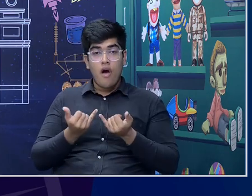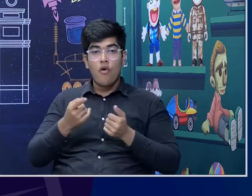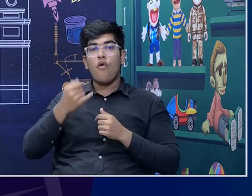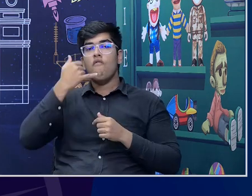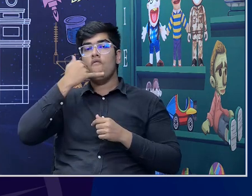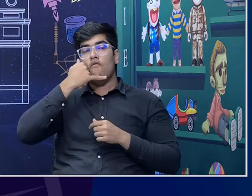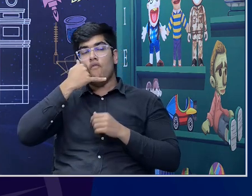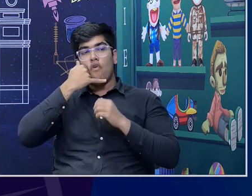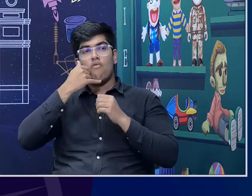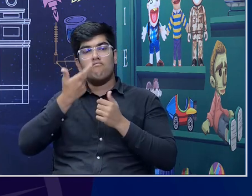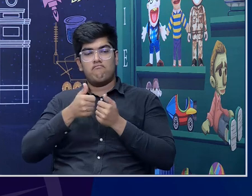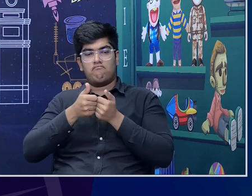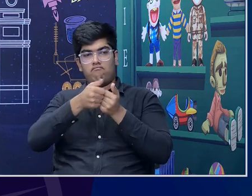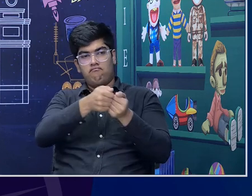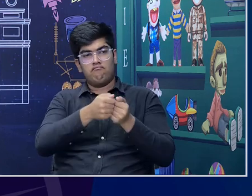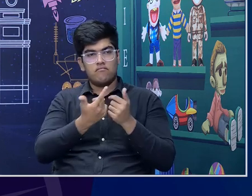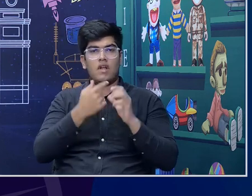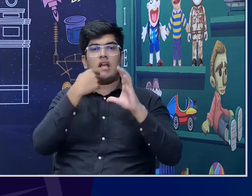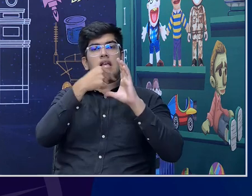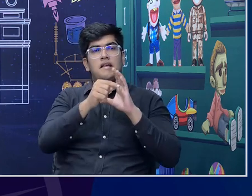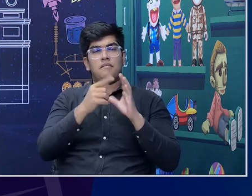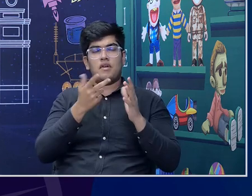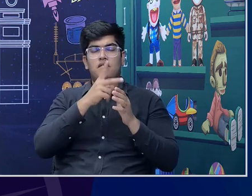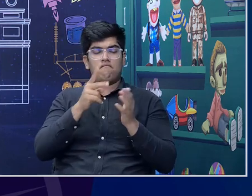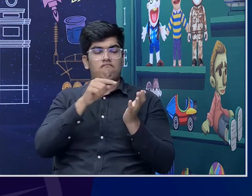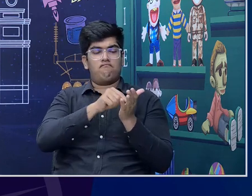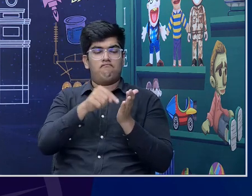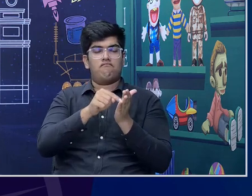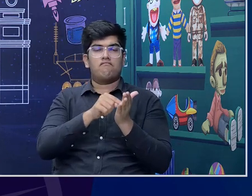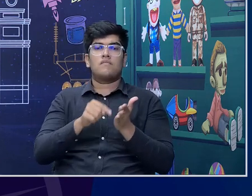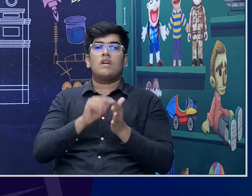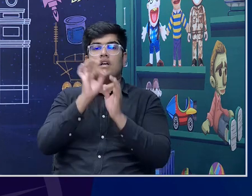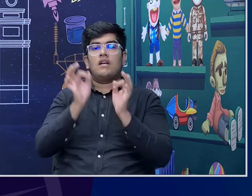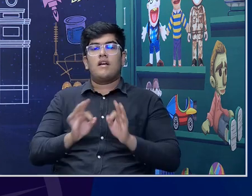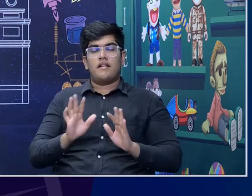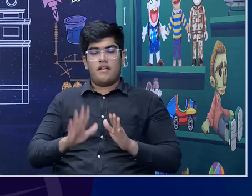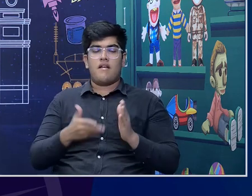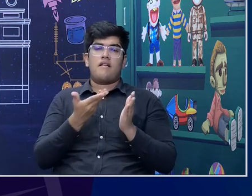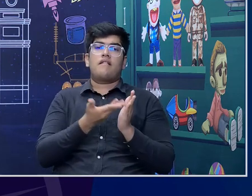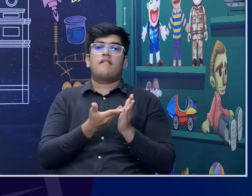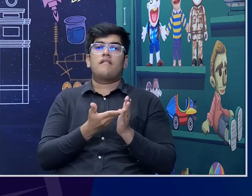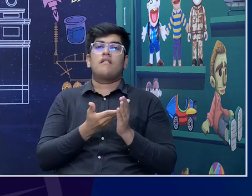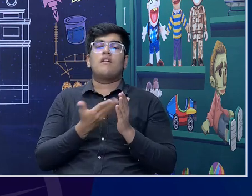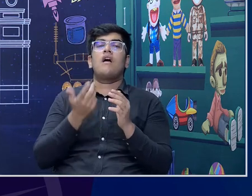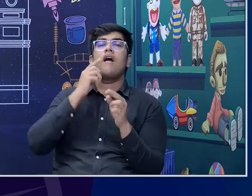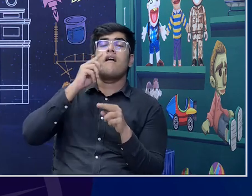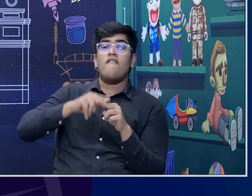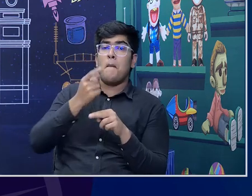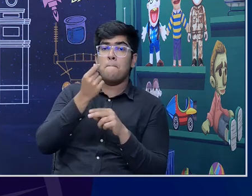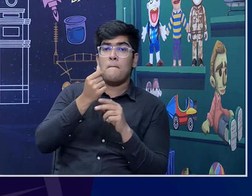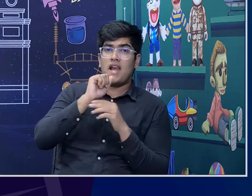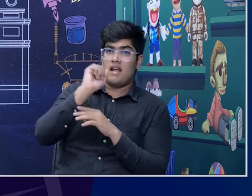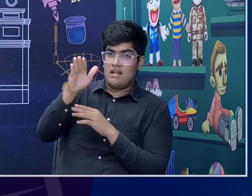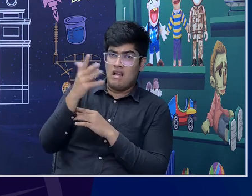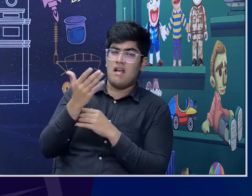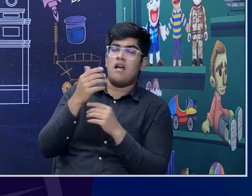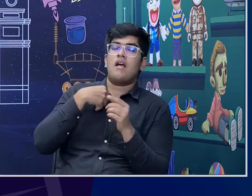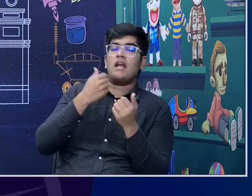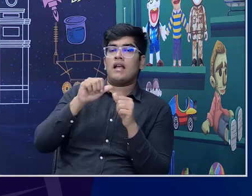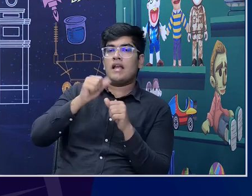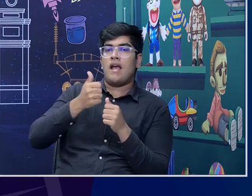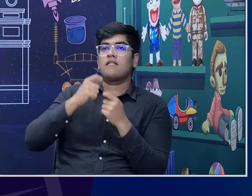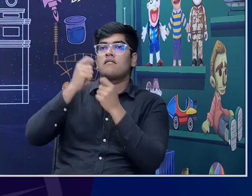ओर्डर करने के लिए नहीं जाना पड़ता, हम क्या करते हैं, हम अपनी चीज़ों को पेटी एम या गूगल पे इस तरीके से